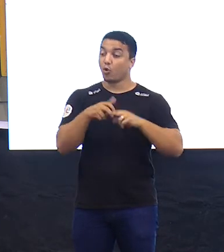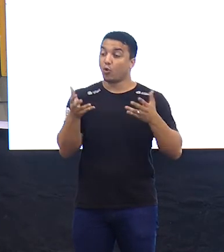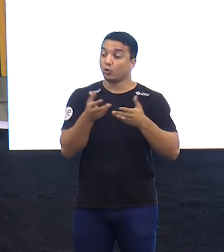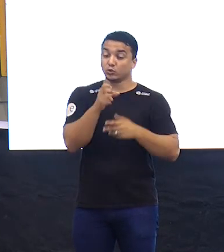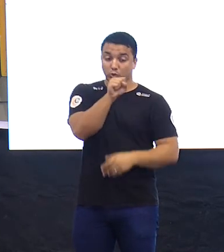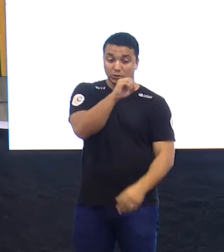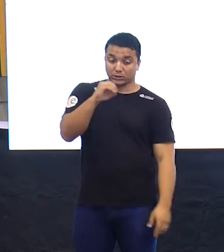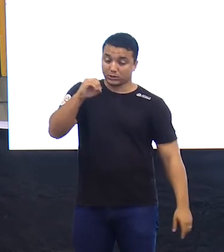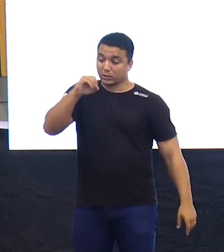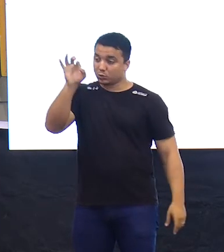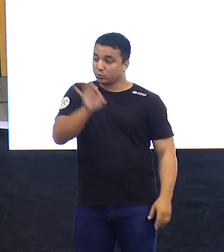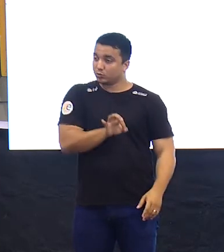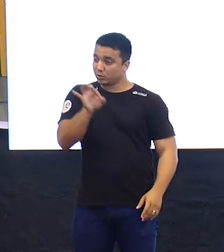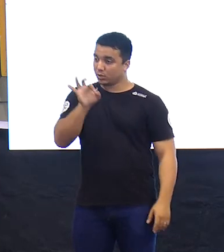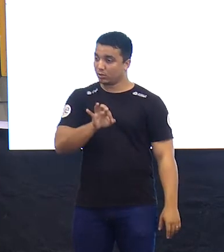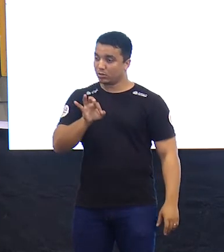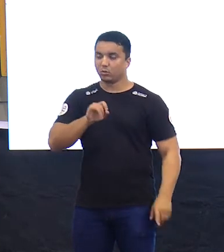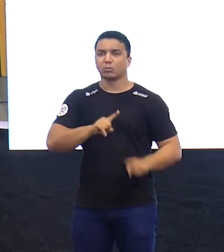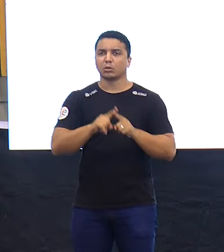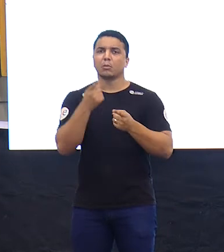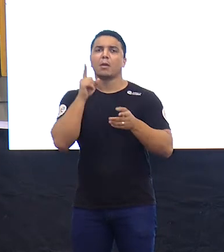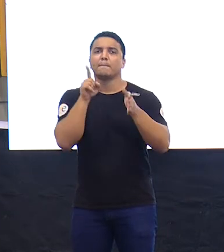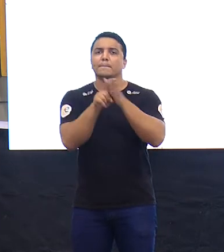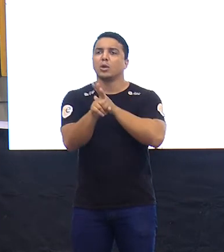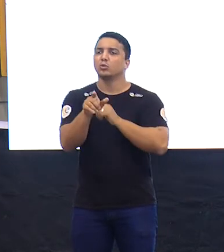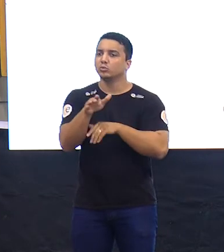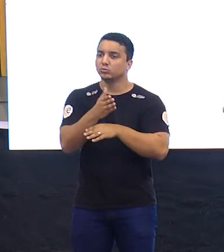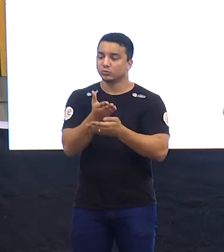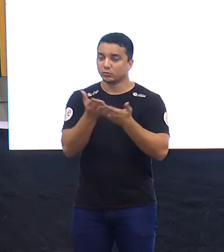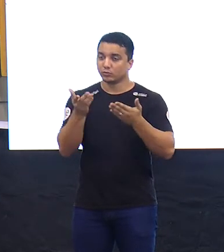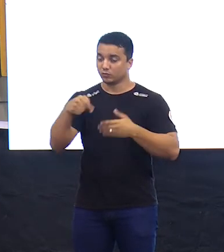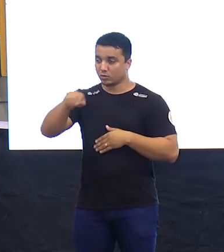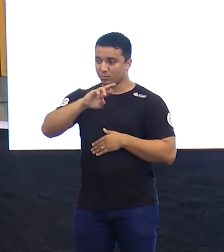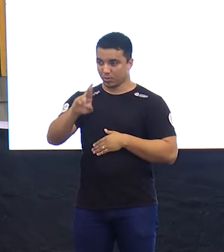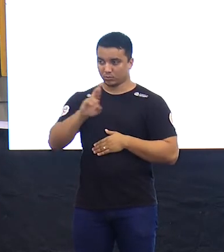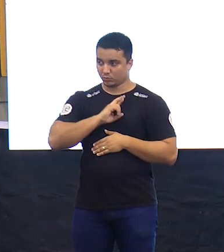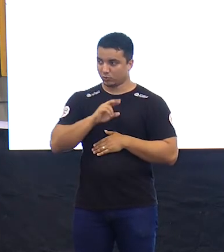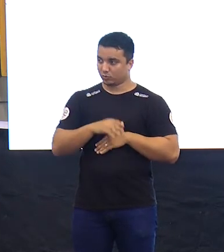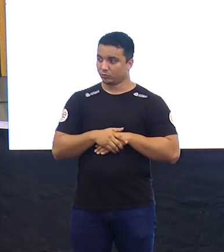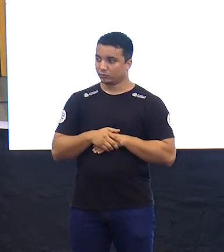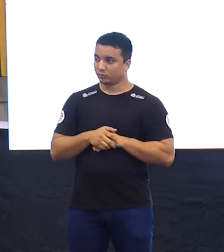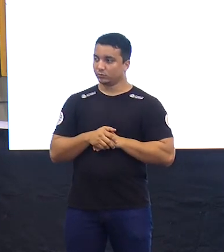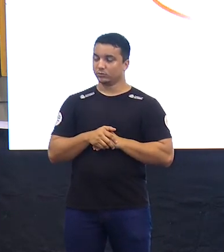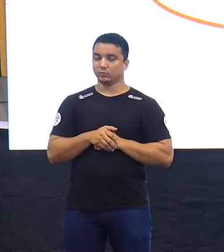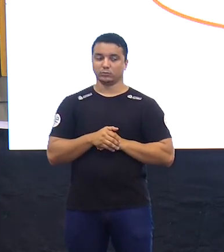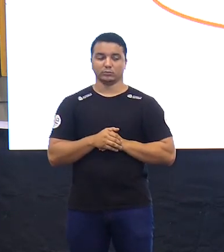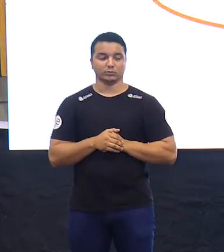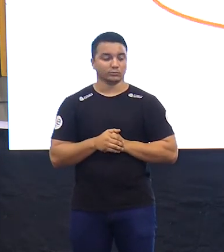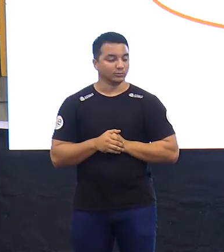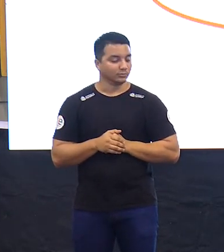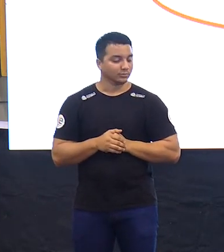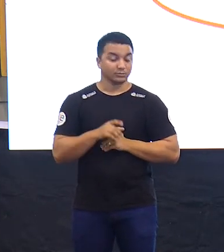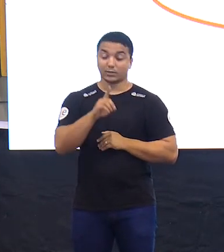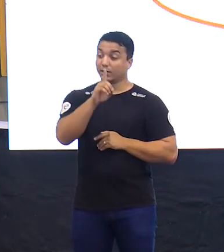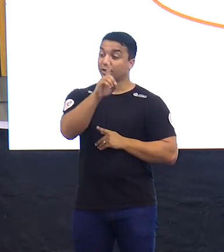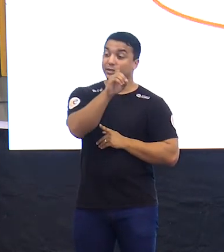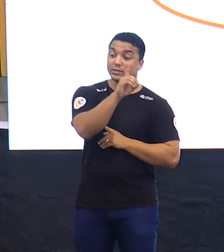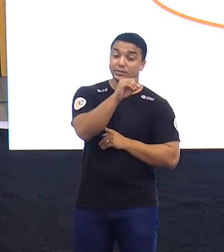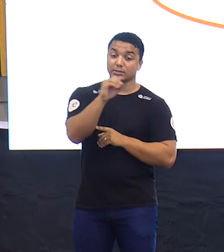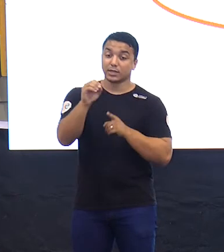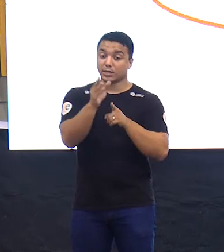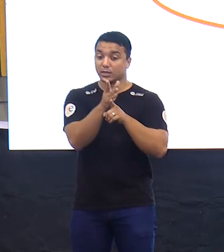800% do que ele era. Mas eu pergunto para você e você responde para mim. De 100